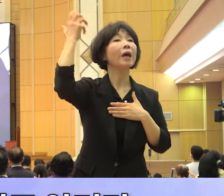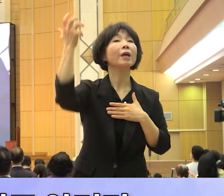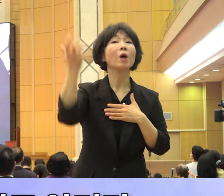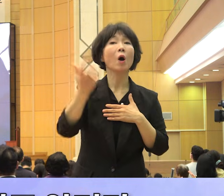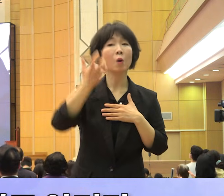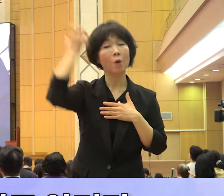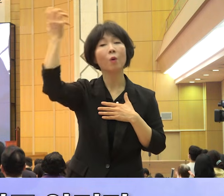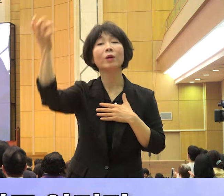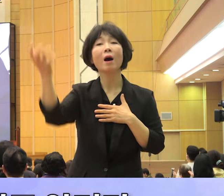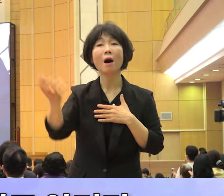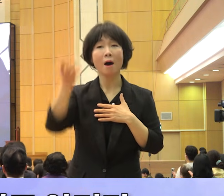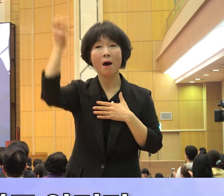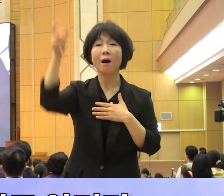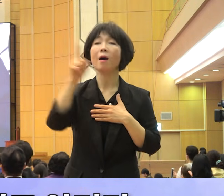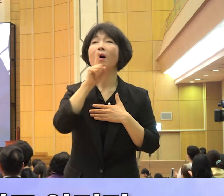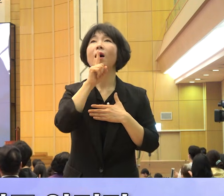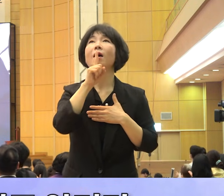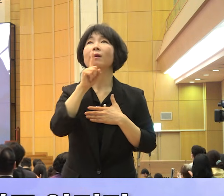내